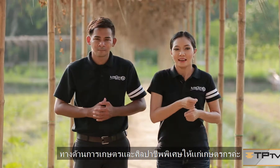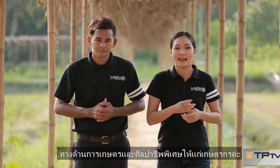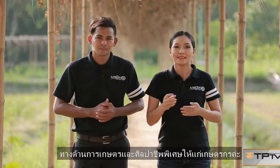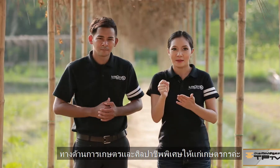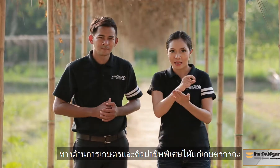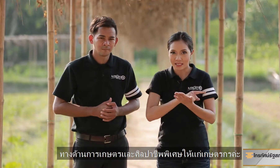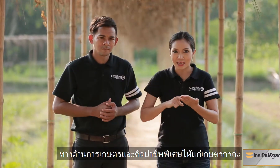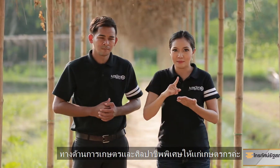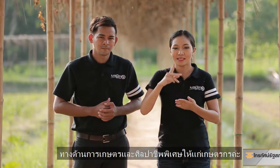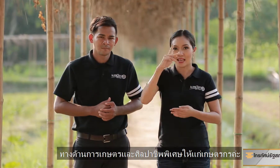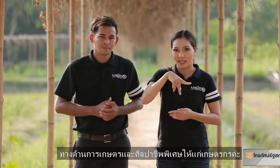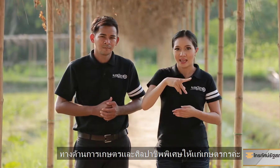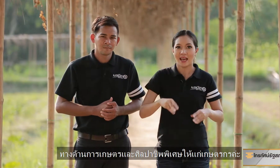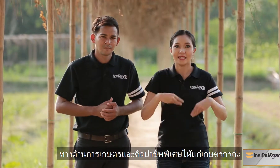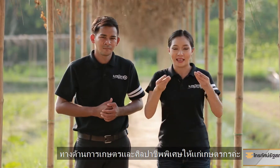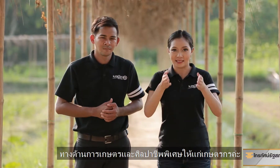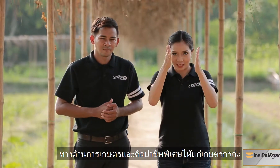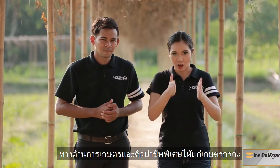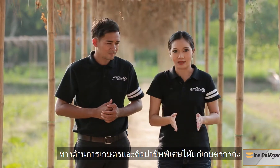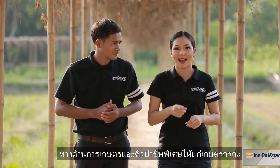และศิลปาชีพพิเศษให้แก่เกษตรกรค่ะ